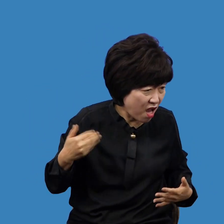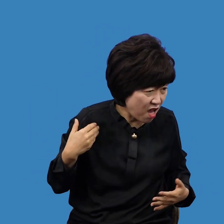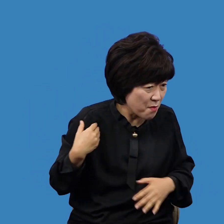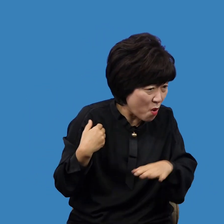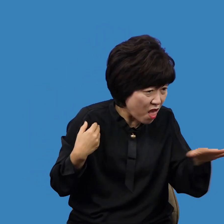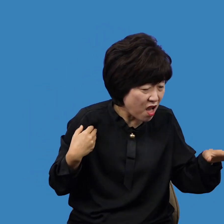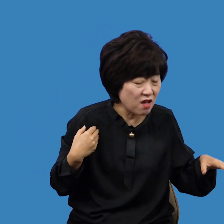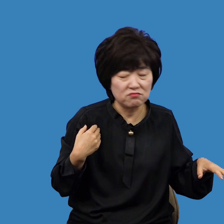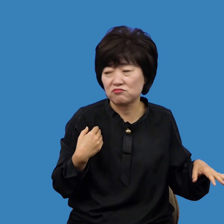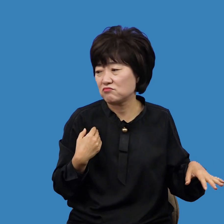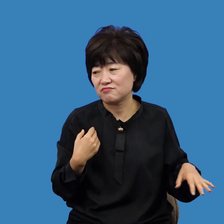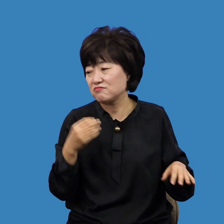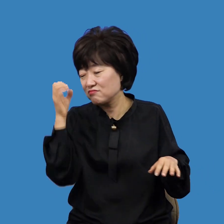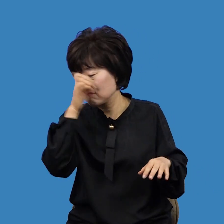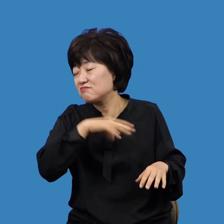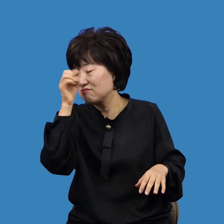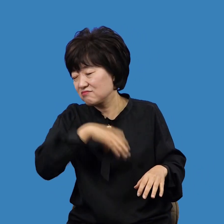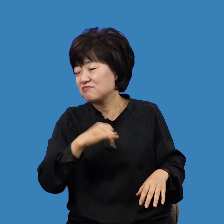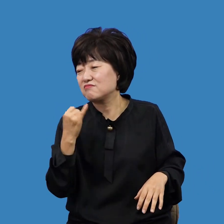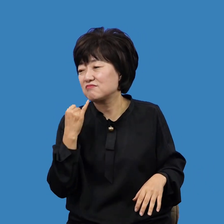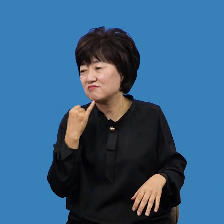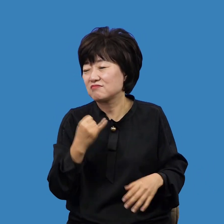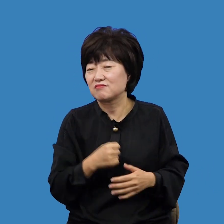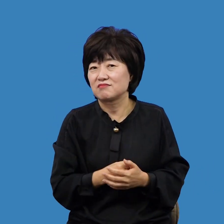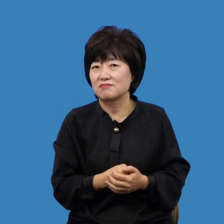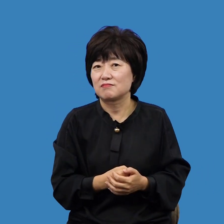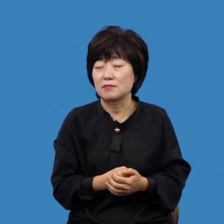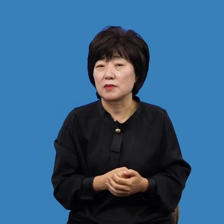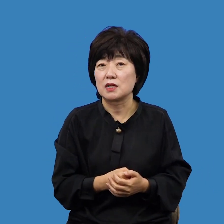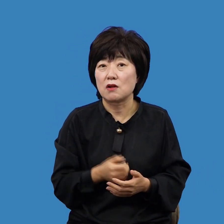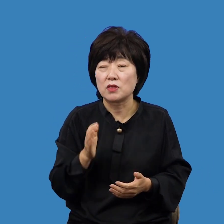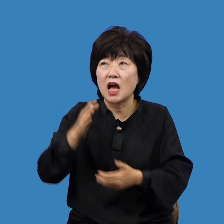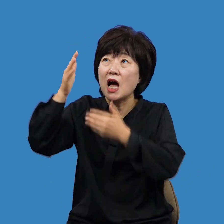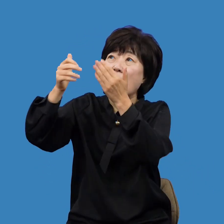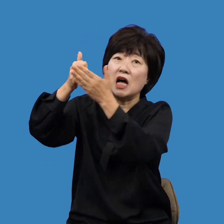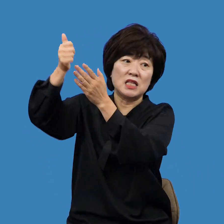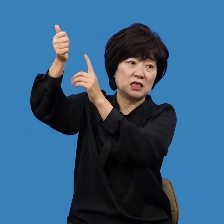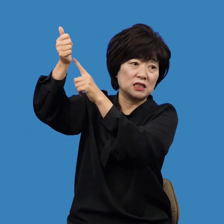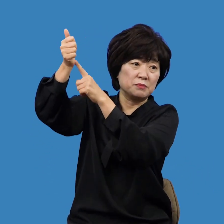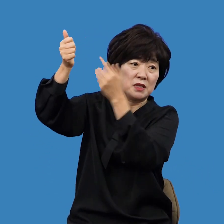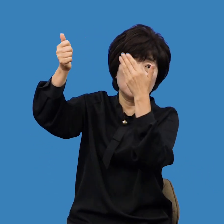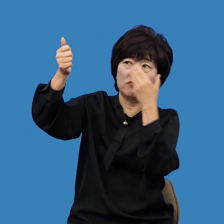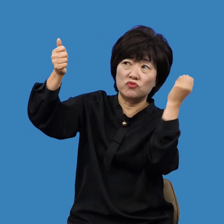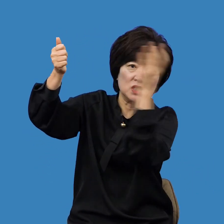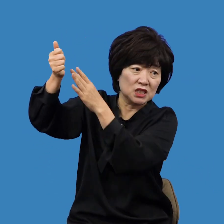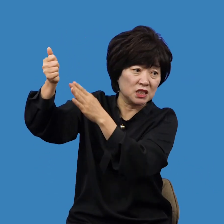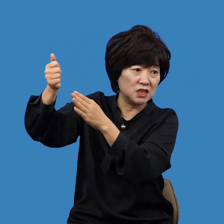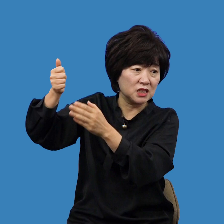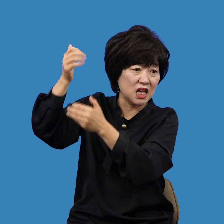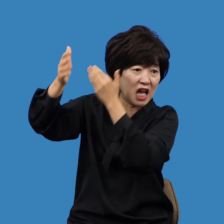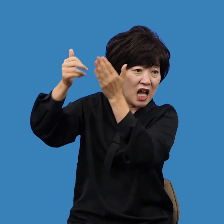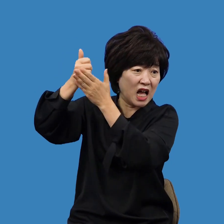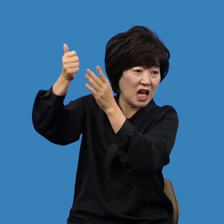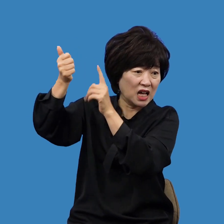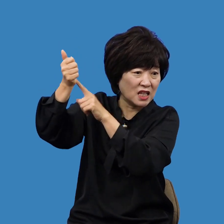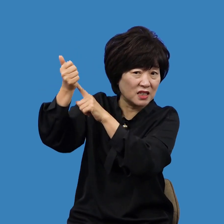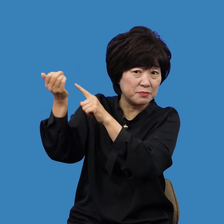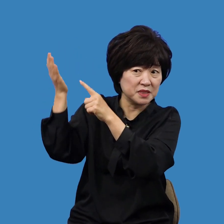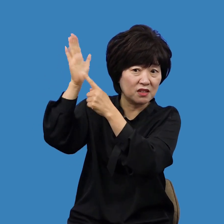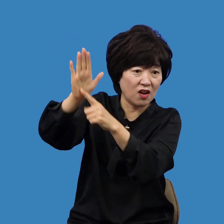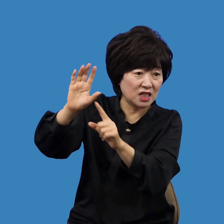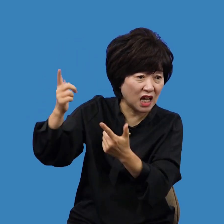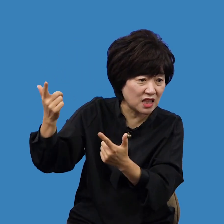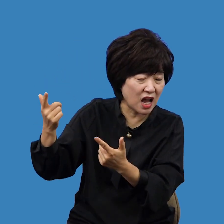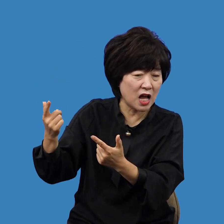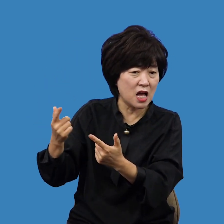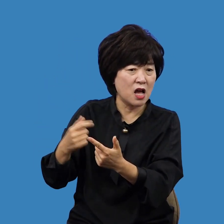거에 대해서는 그냥 아무 생각이 없어요. 그냥 그러려니 하고 지나가요. 그러나 하나님이 무시당하거나 하나님이 하시는 일이 드러나지 않을